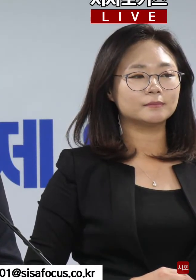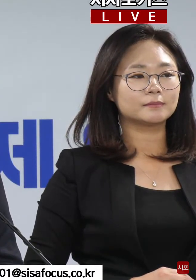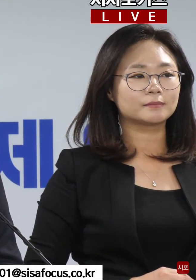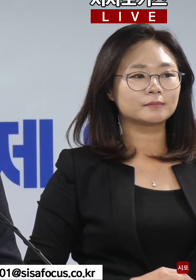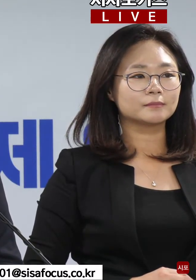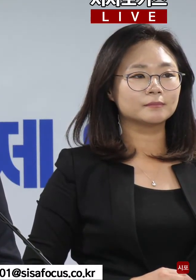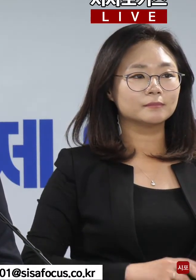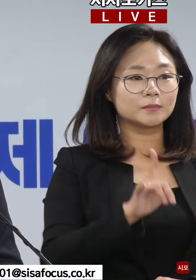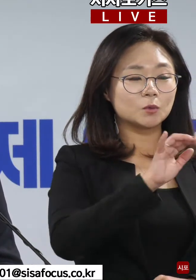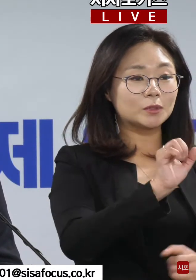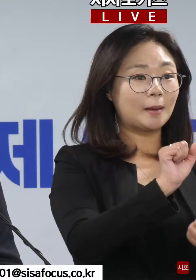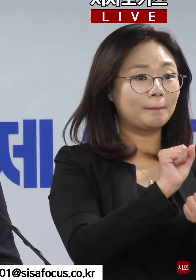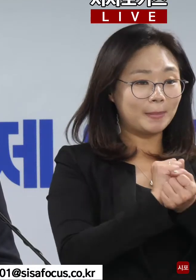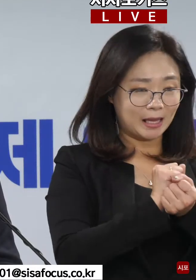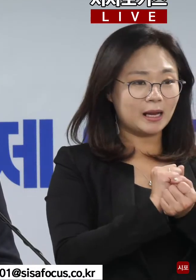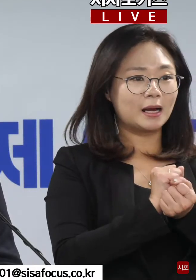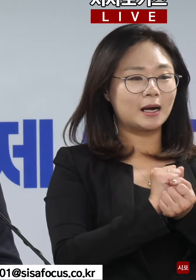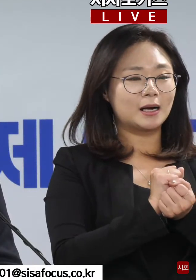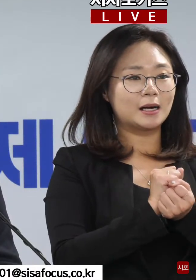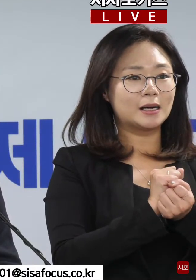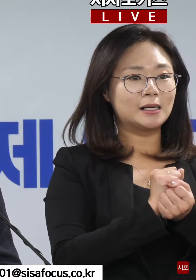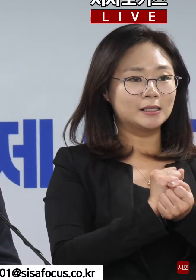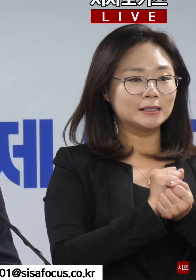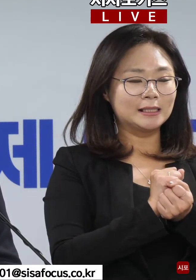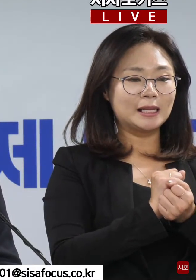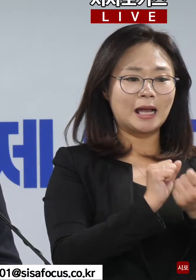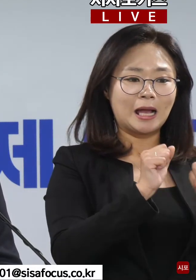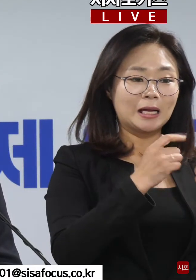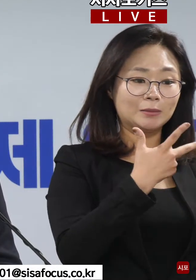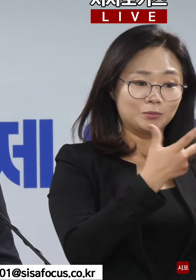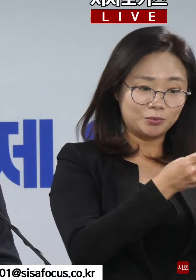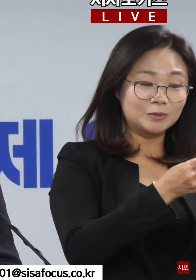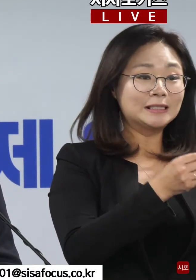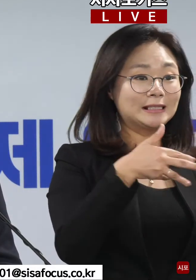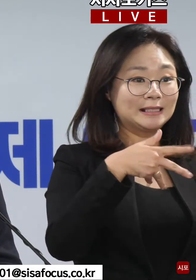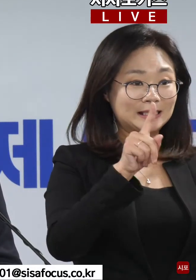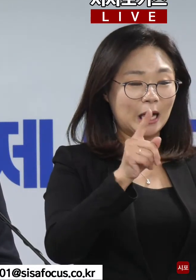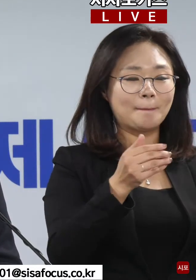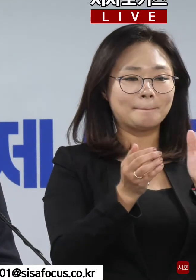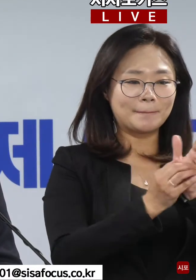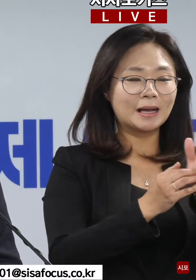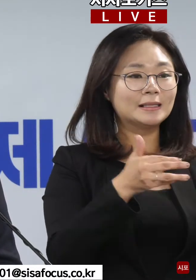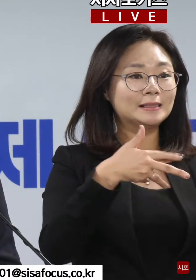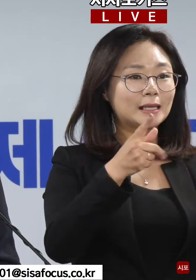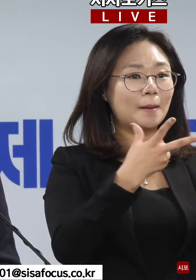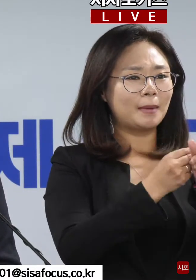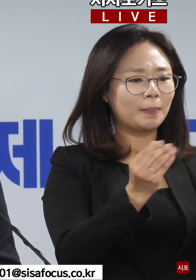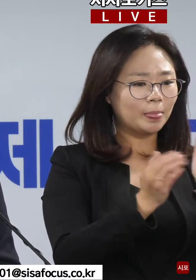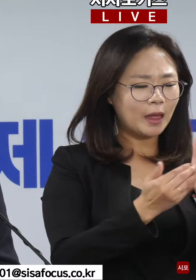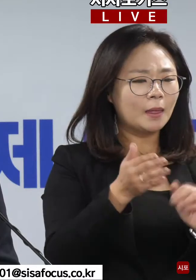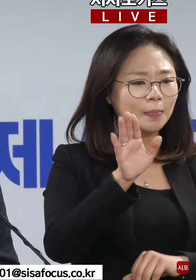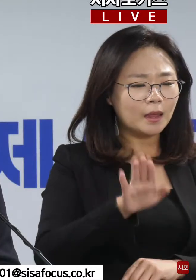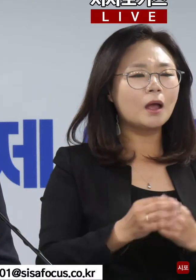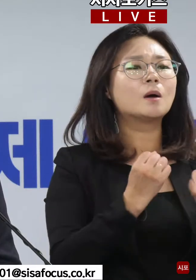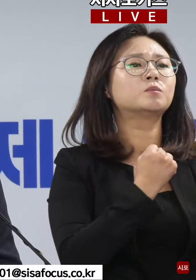이제 코로나19가 우리가 이제 두 차례 백신 예방접종을 했음에도